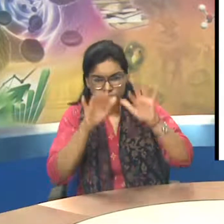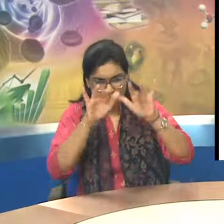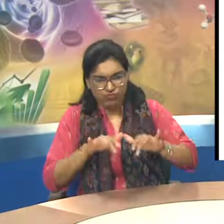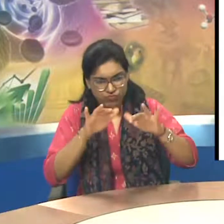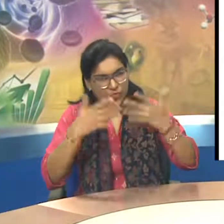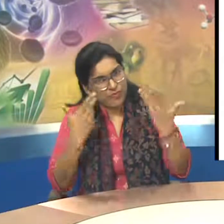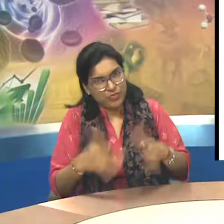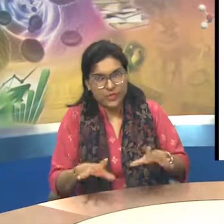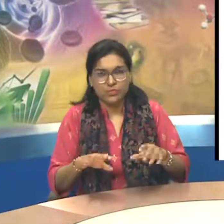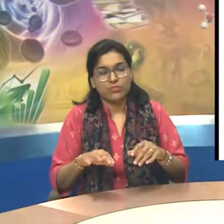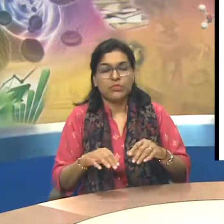cable.